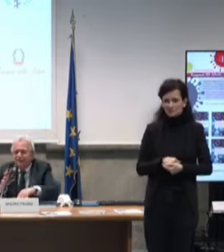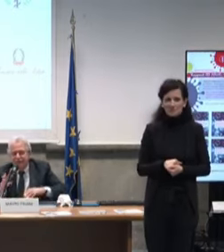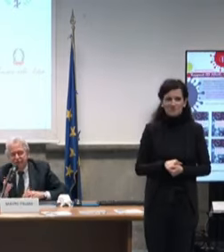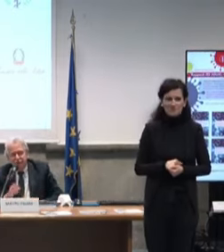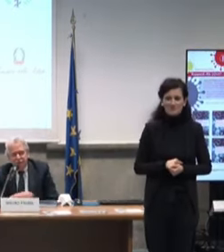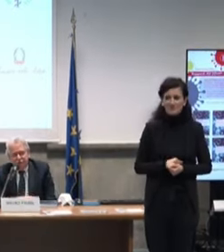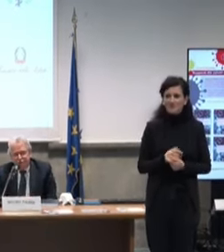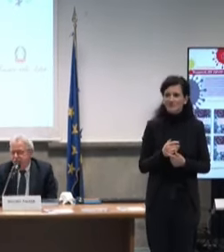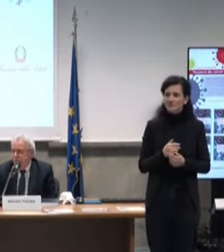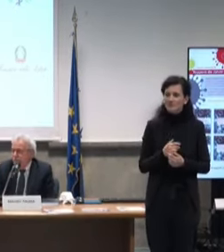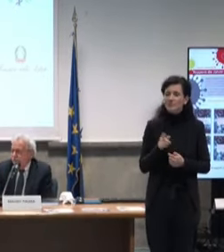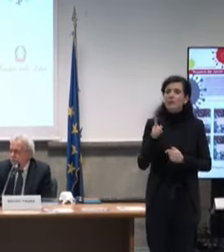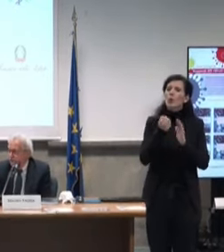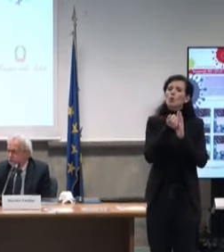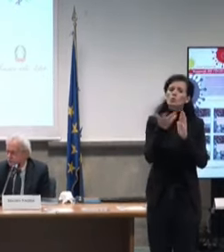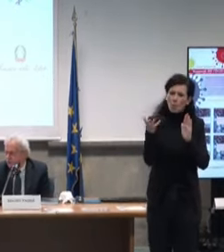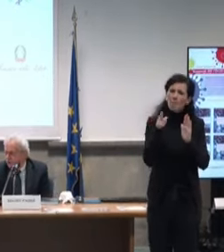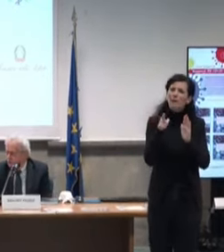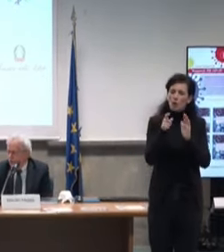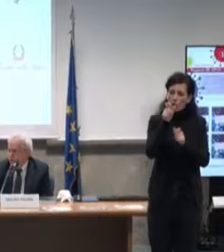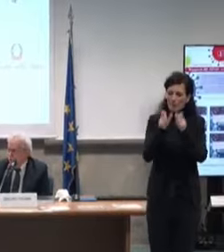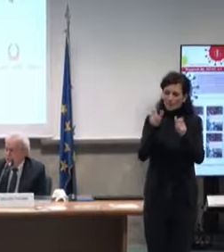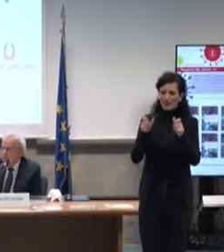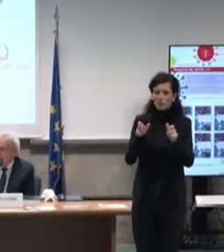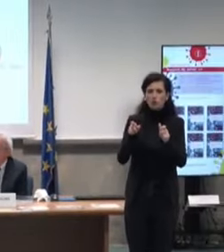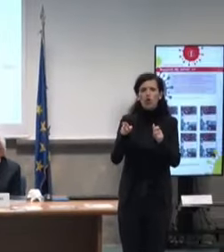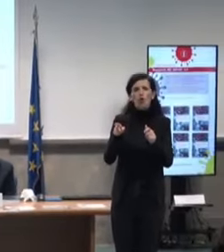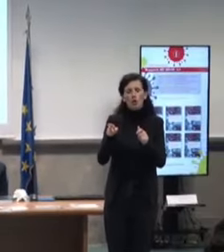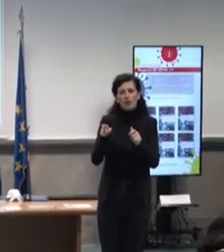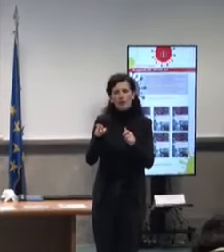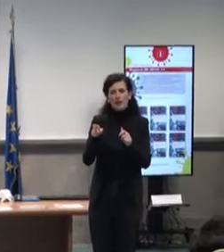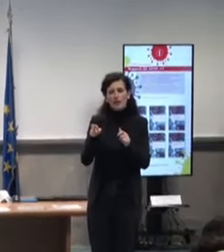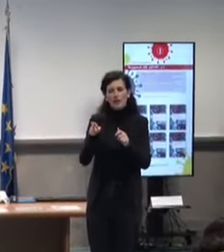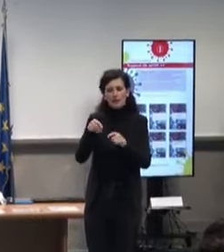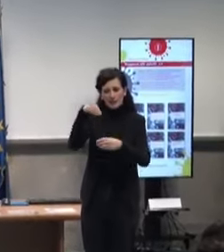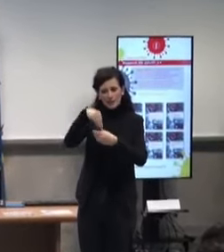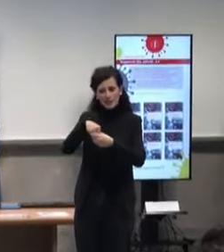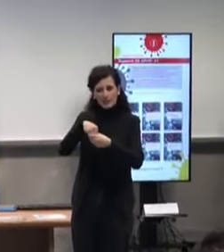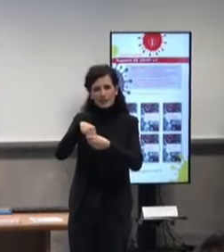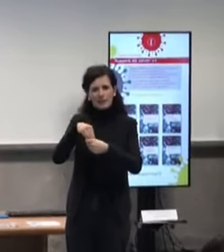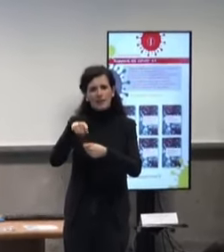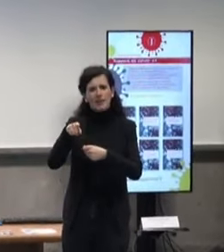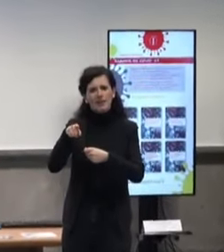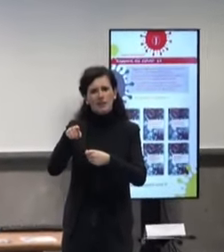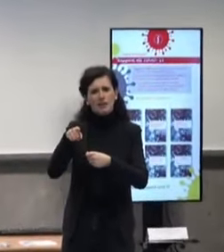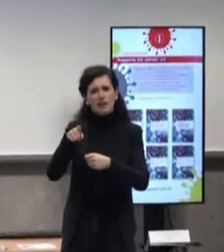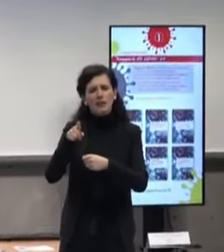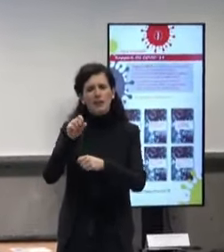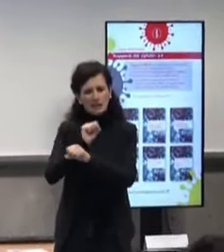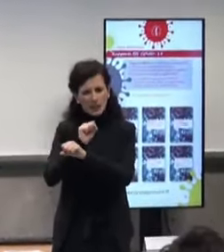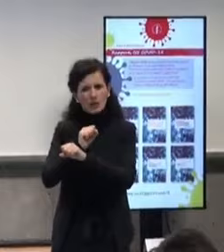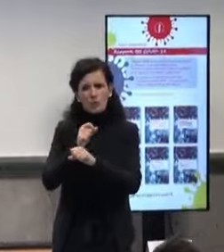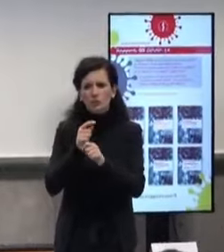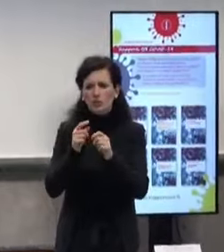il numero di persone detenute attualmente risultate positive a seguito di test fatto